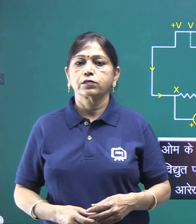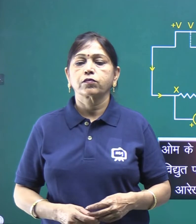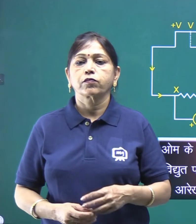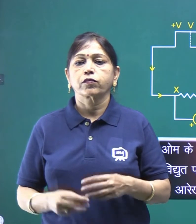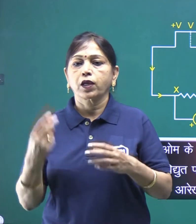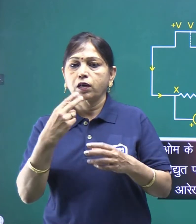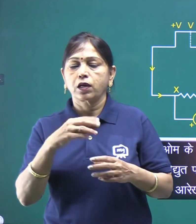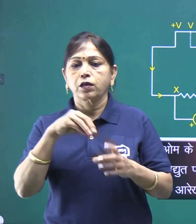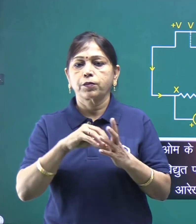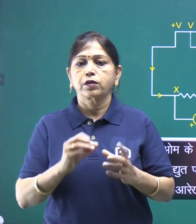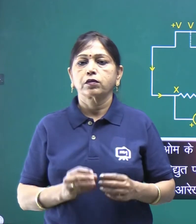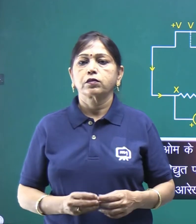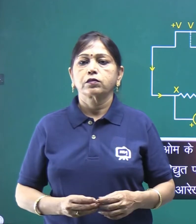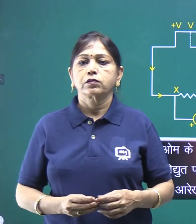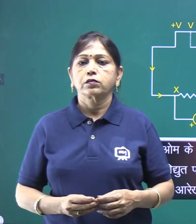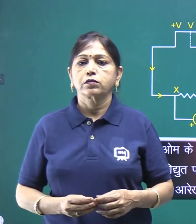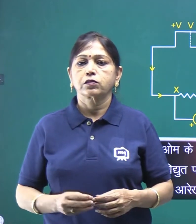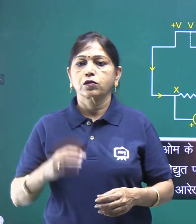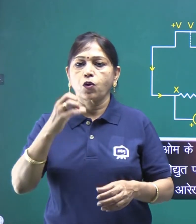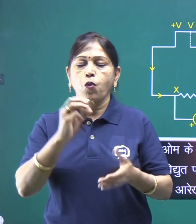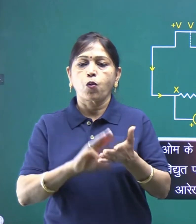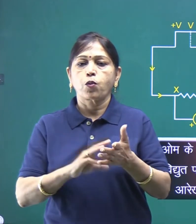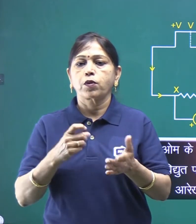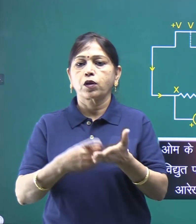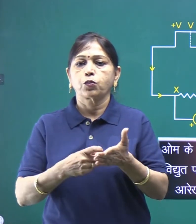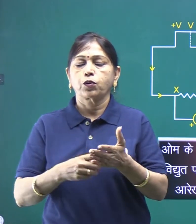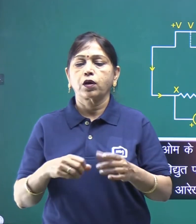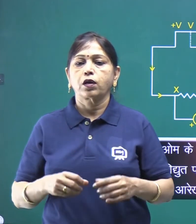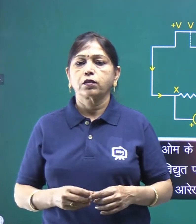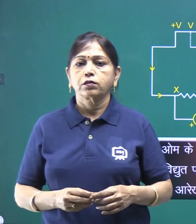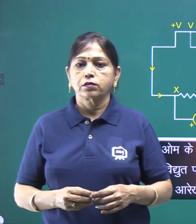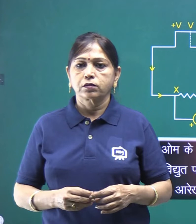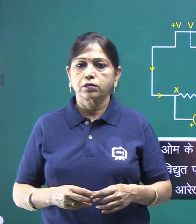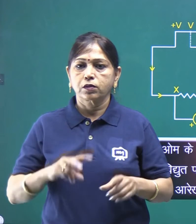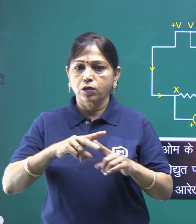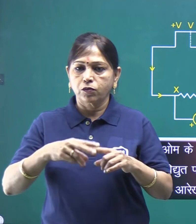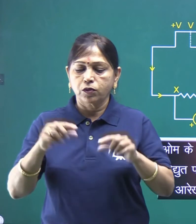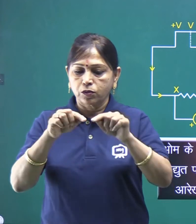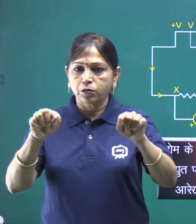चित्र में ओम के नियम का विद्युत परिपथ का